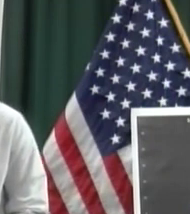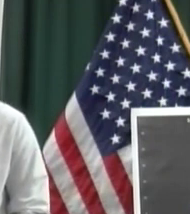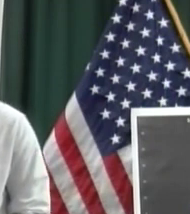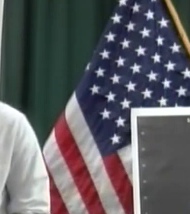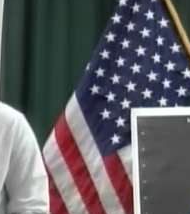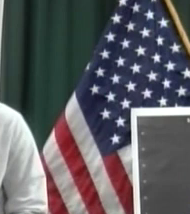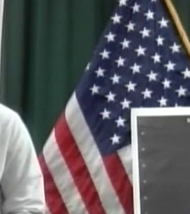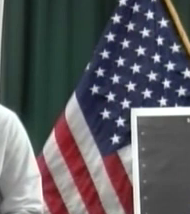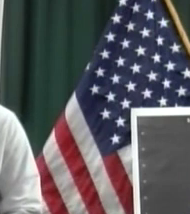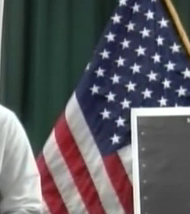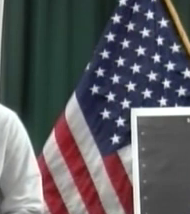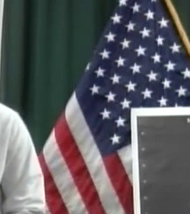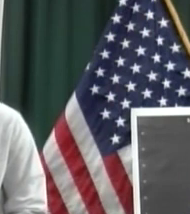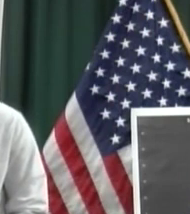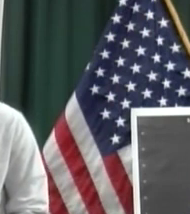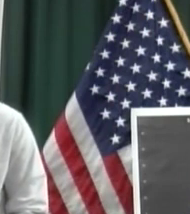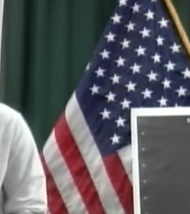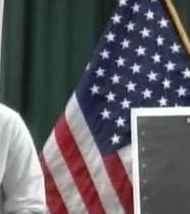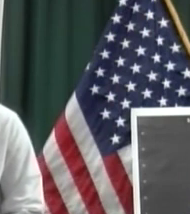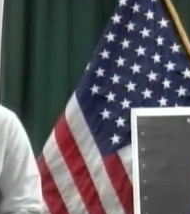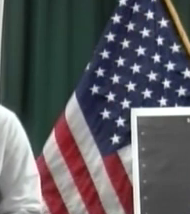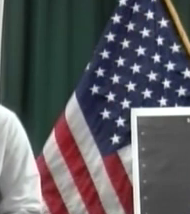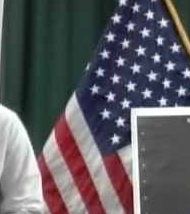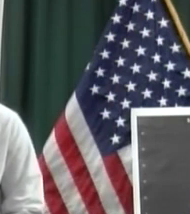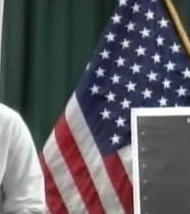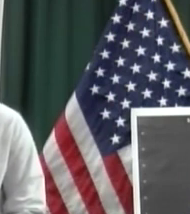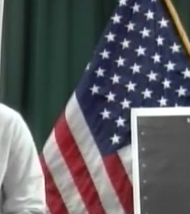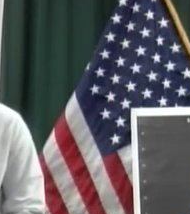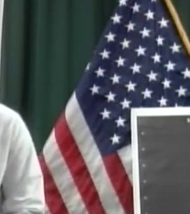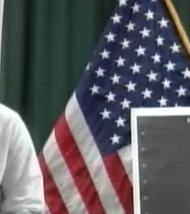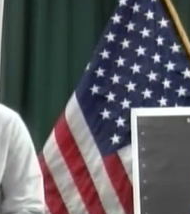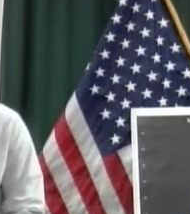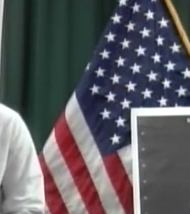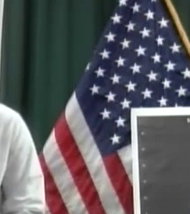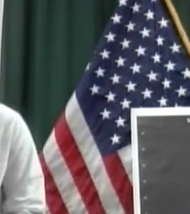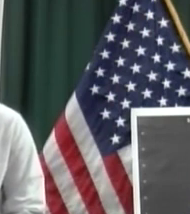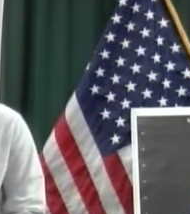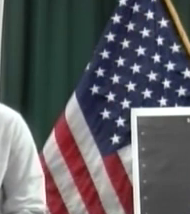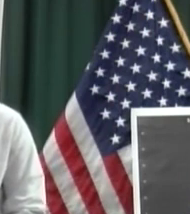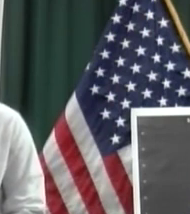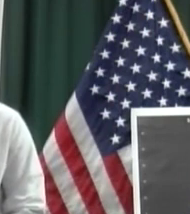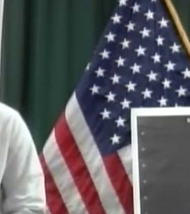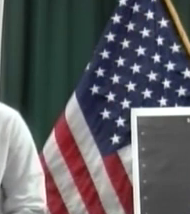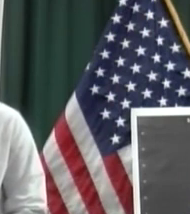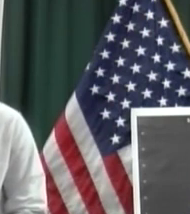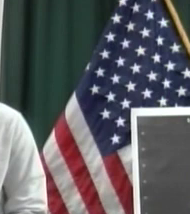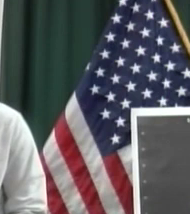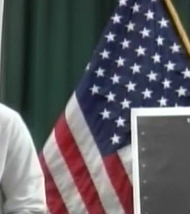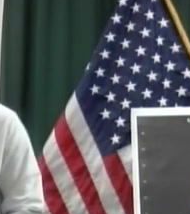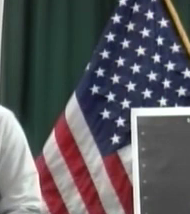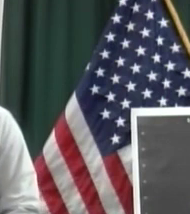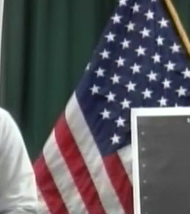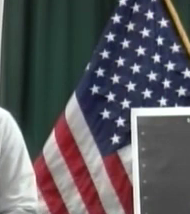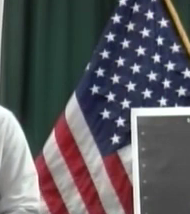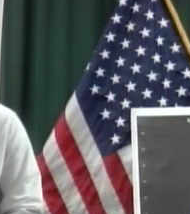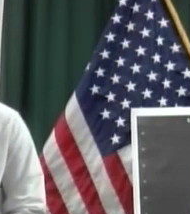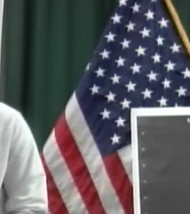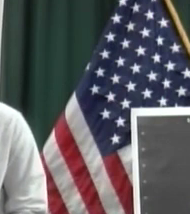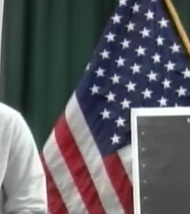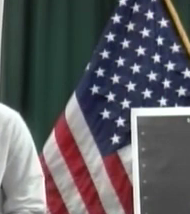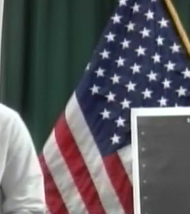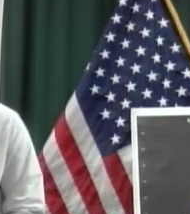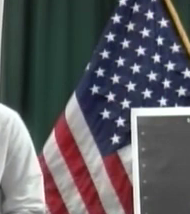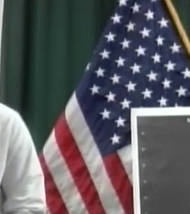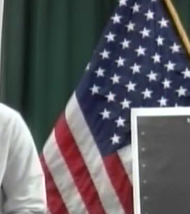dónde andan, y que tengan una semana que sea sano y salvo. A concluir, si tienen cualquier pregunta